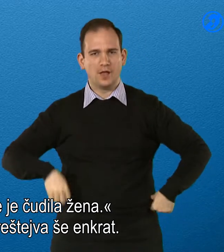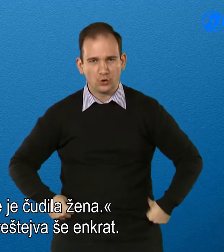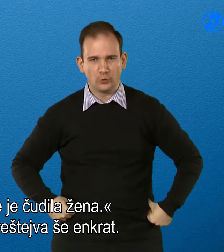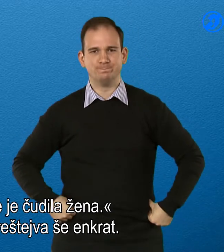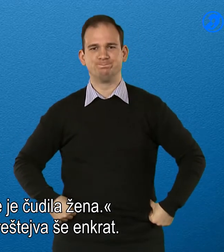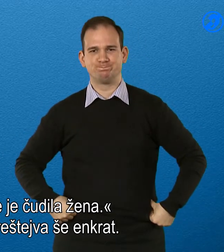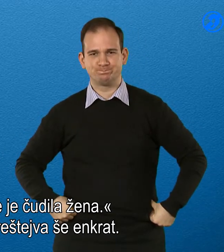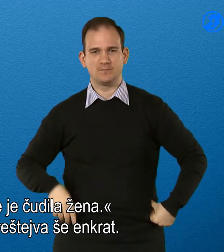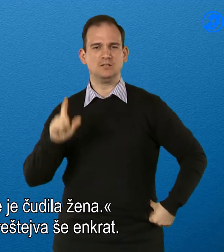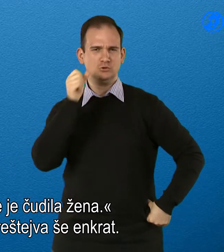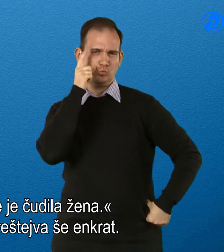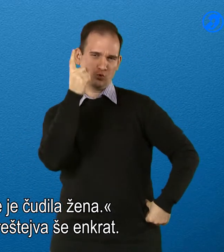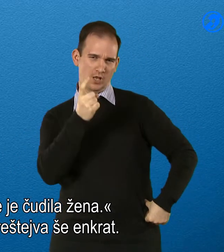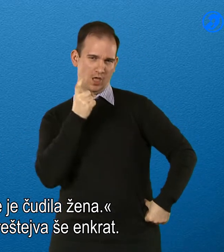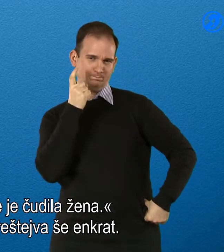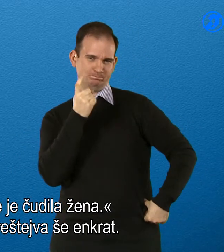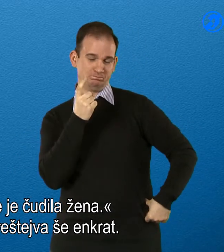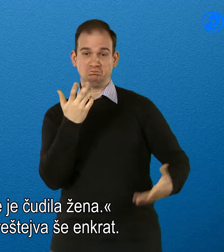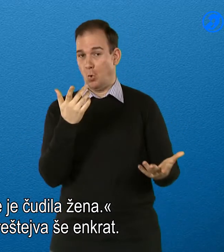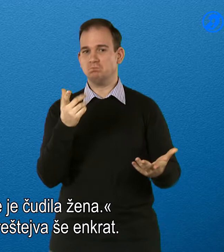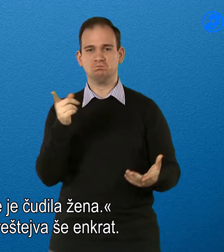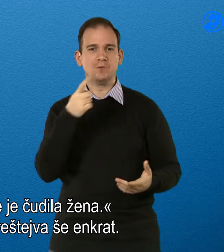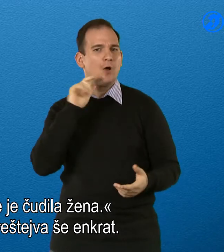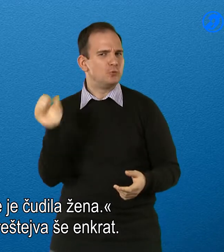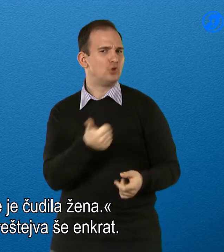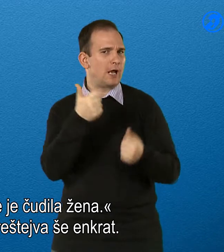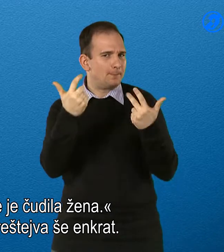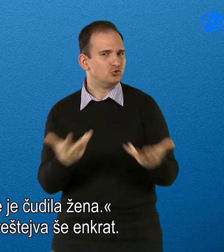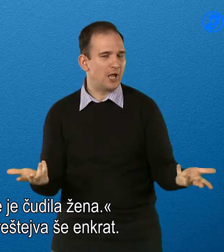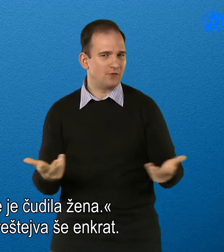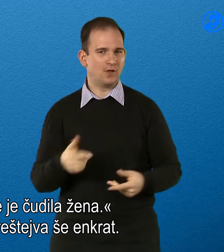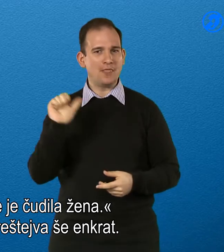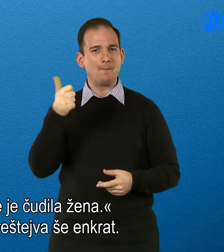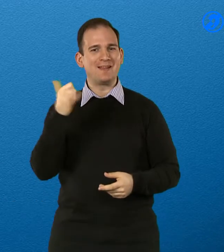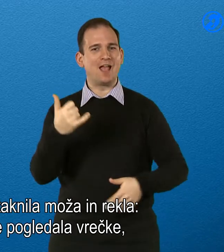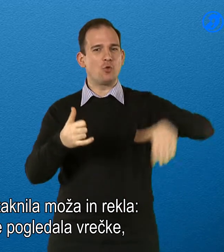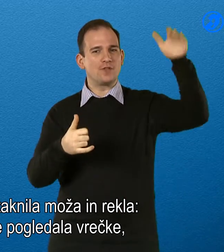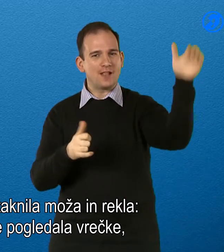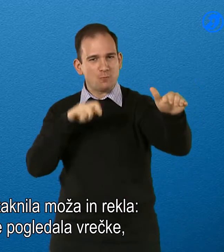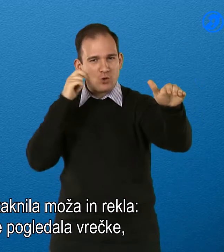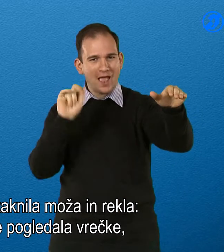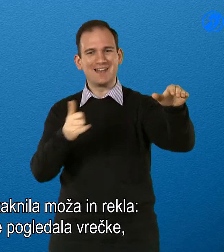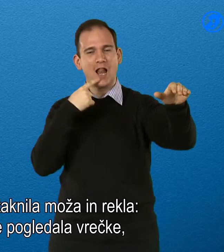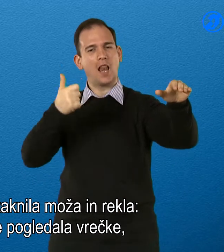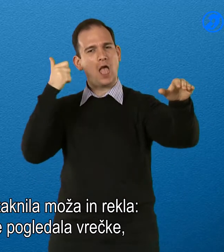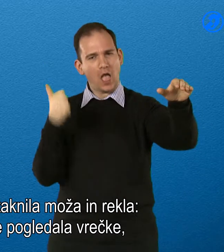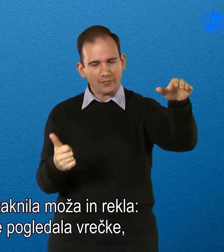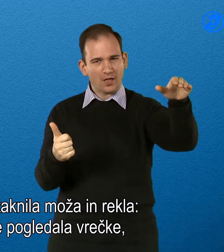"A tako?" se je čudila žena. "No, pa jih prešteva še enkrat." Najprej se je dotaknila moža in